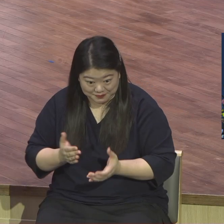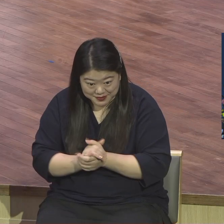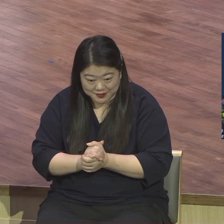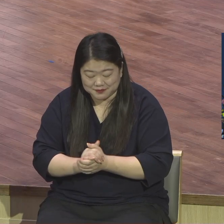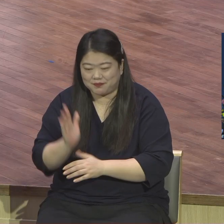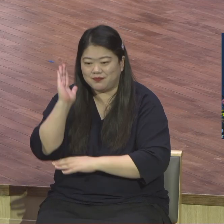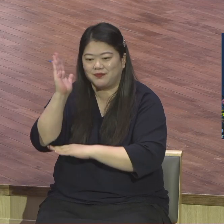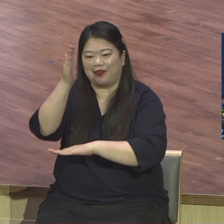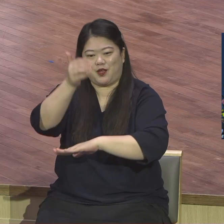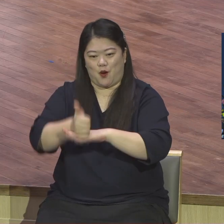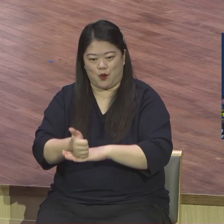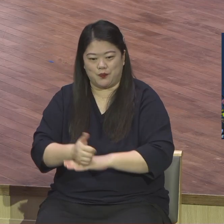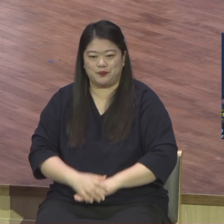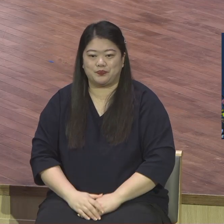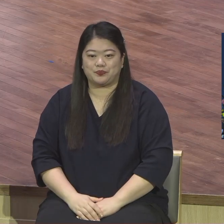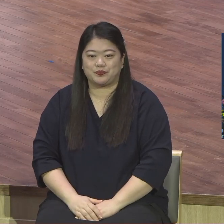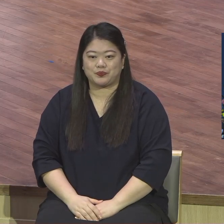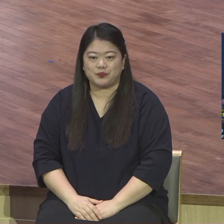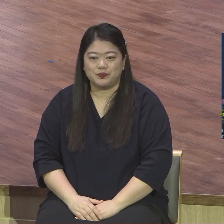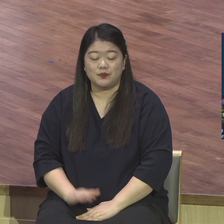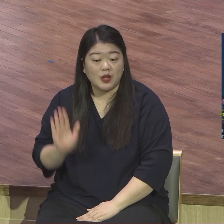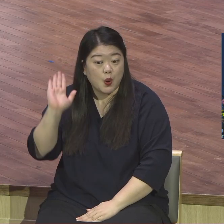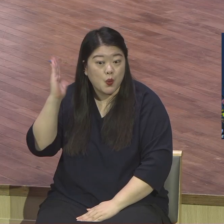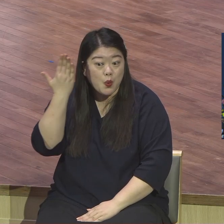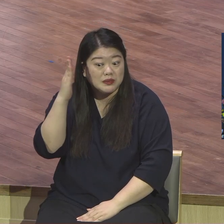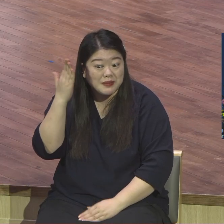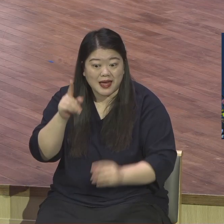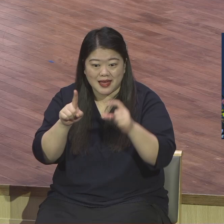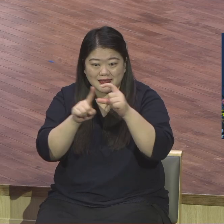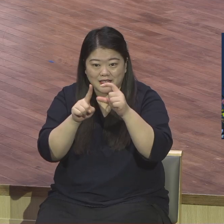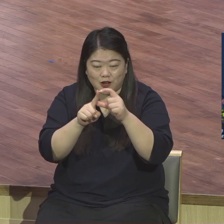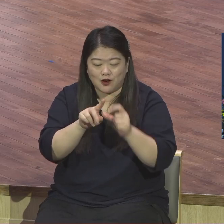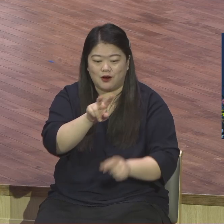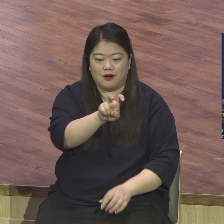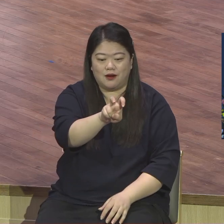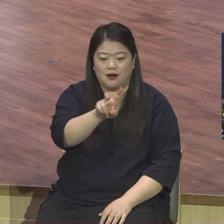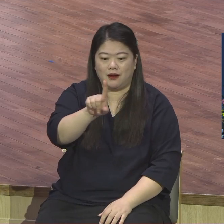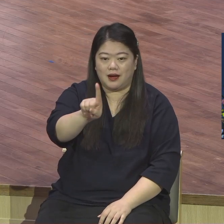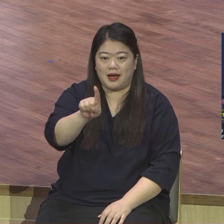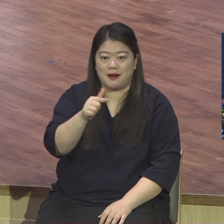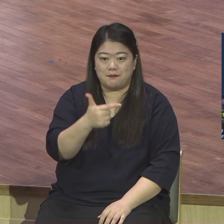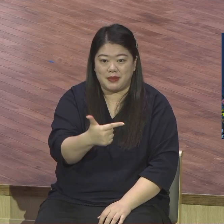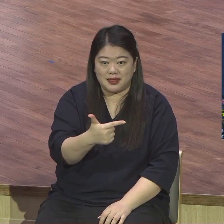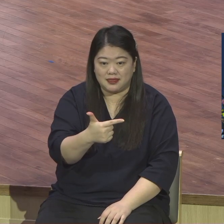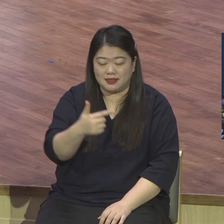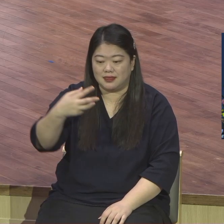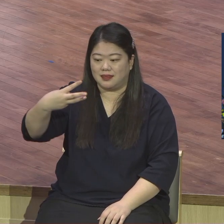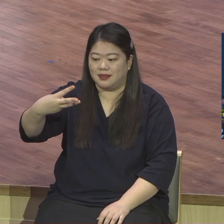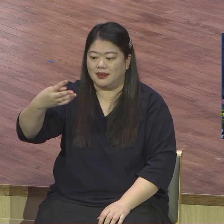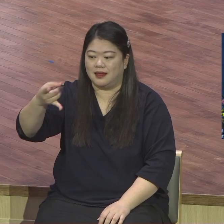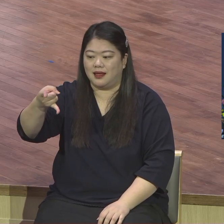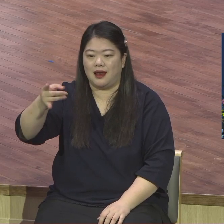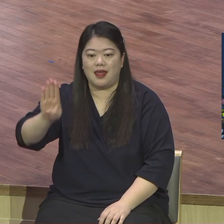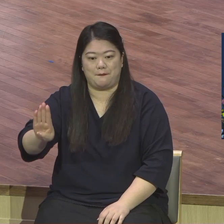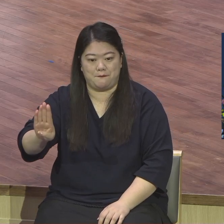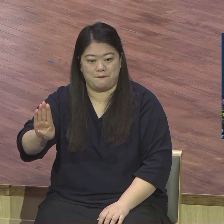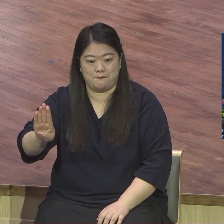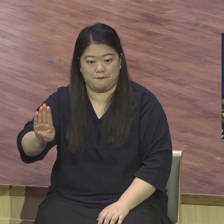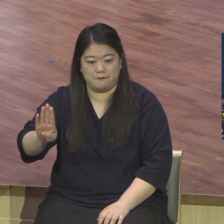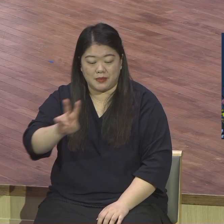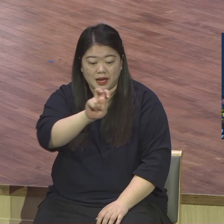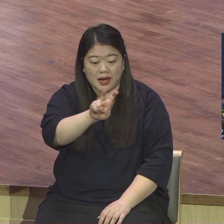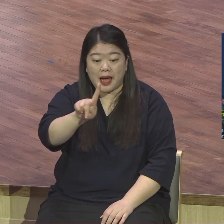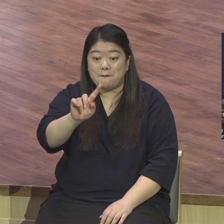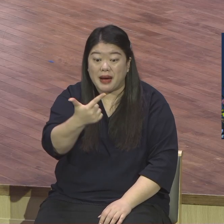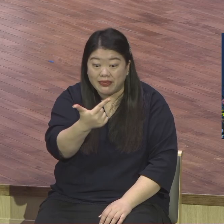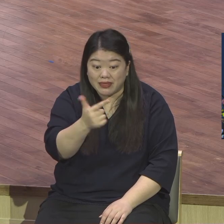결론입니다. 만렙이라는 게임 용어가 있잖아요. 한자와 영의 합성어입니다. 가득 찼다는 만,